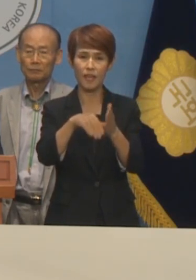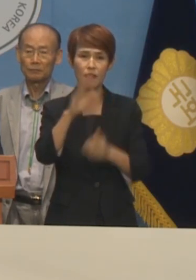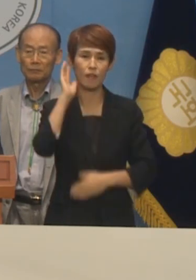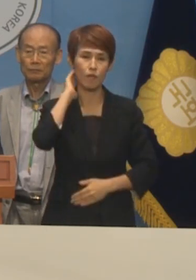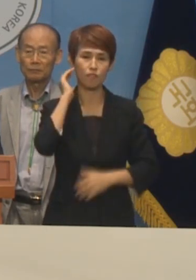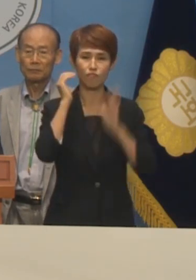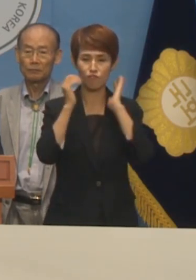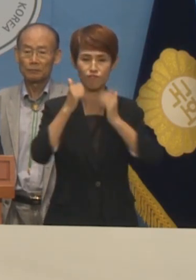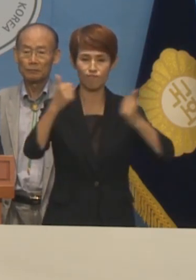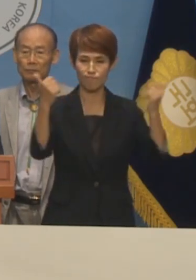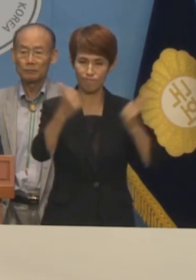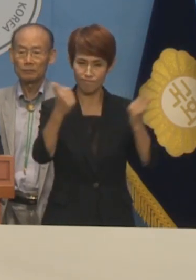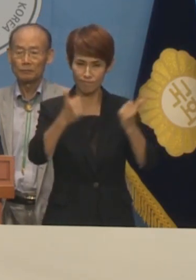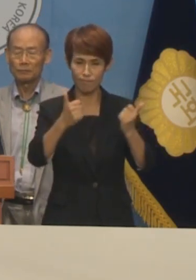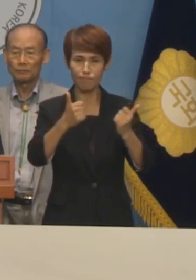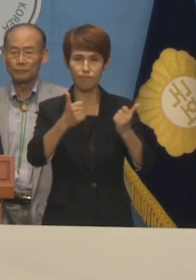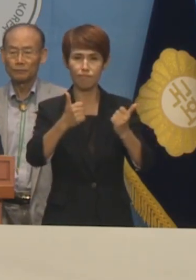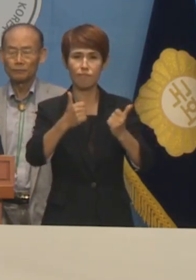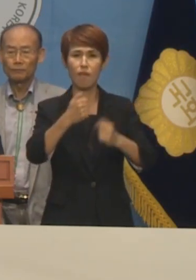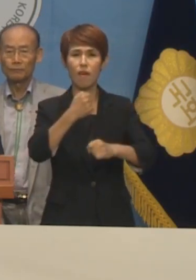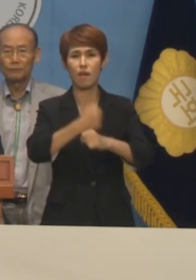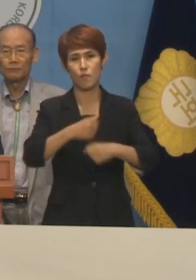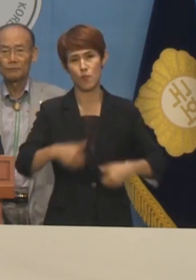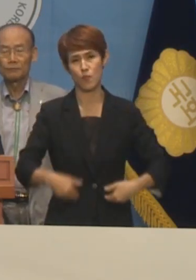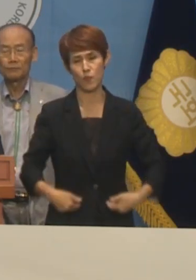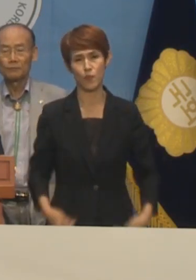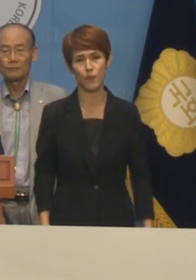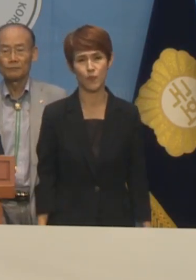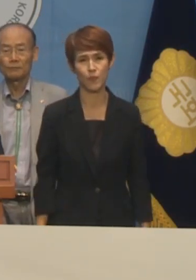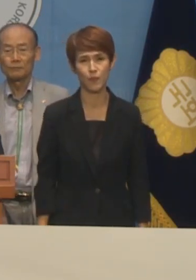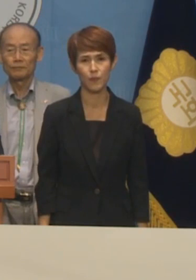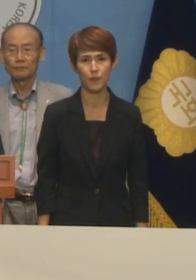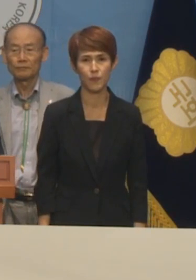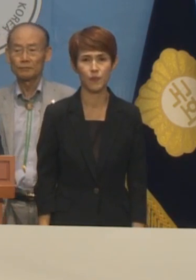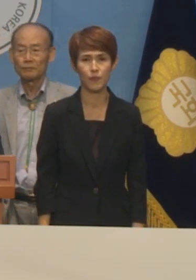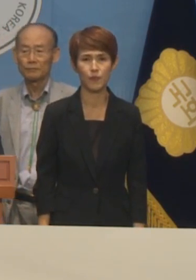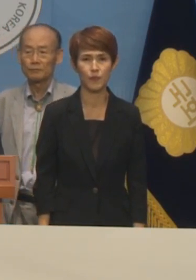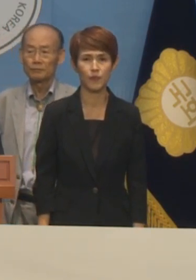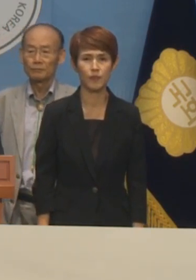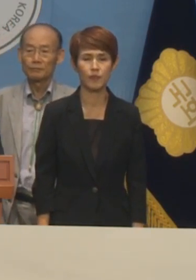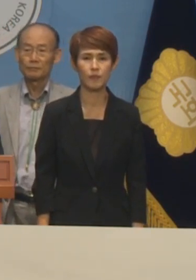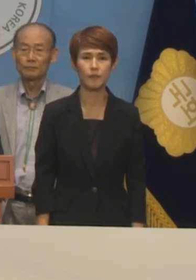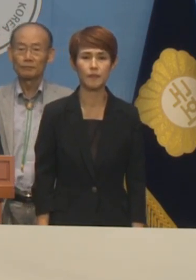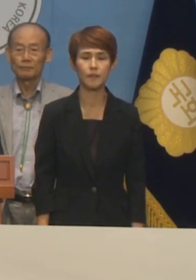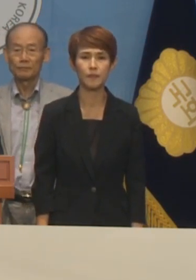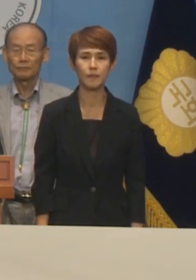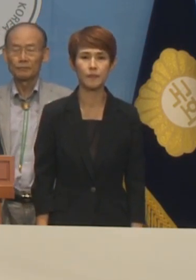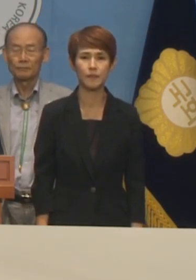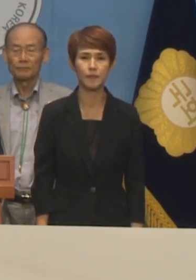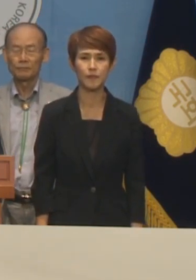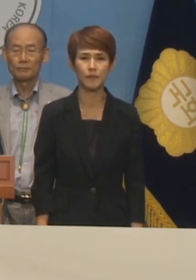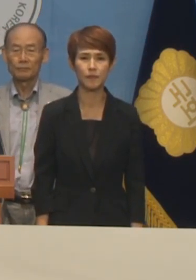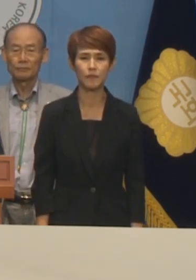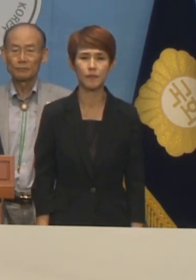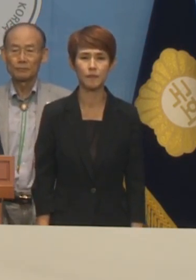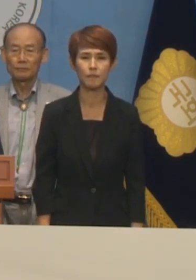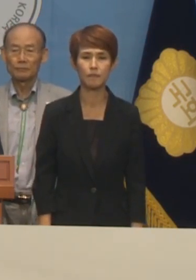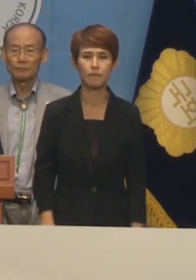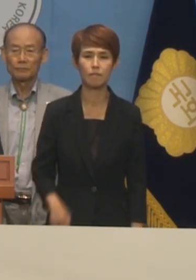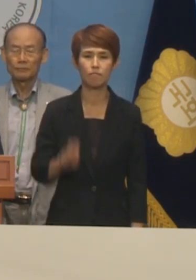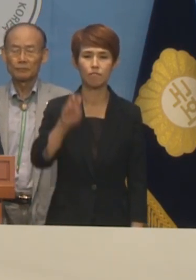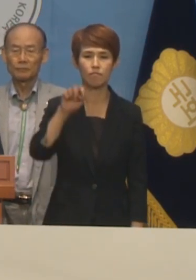정상회담이 존재할 이유가 있는 것이다. 리비아식 무장 해제와